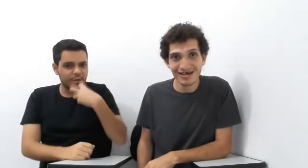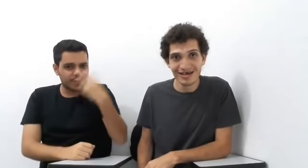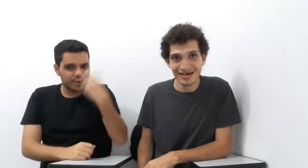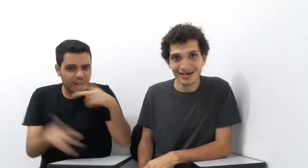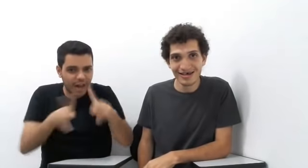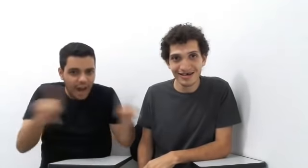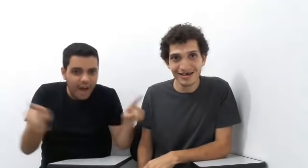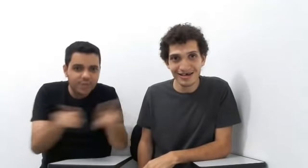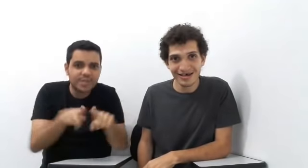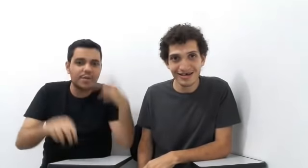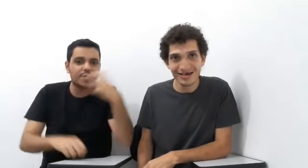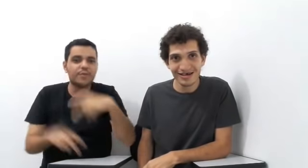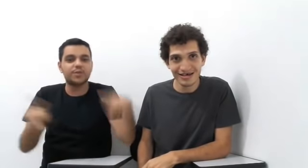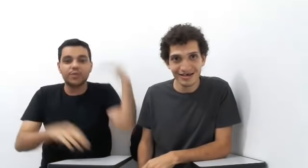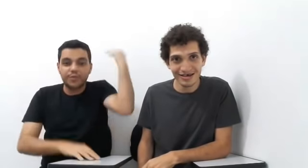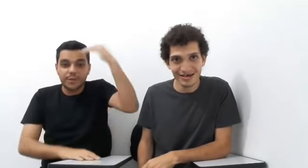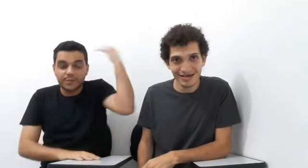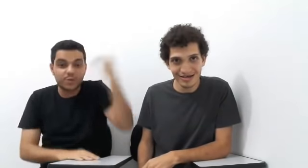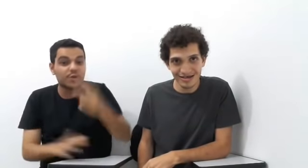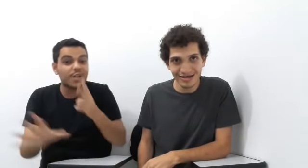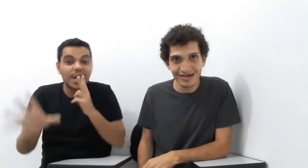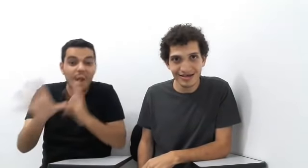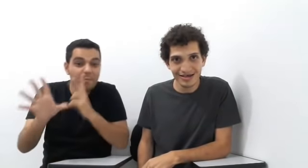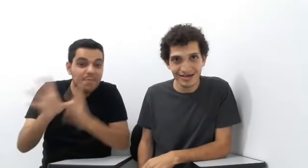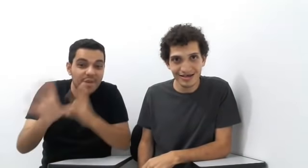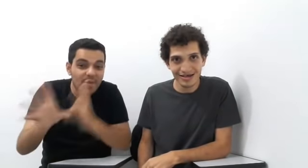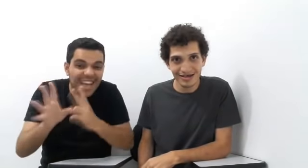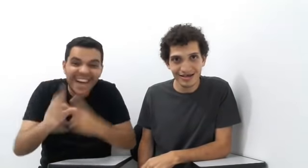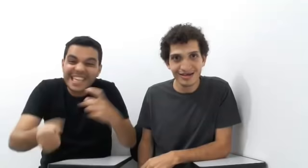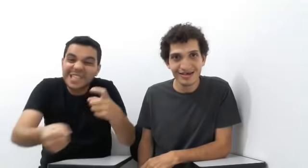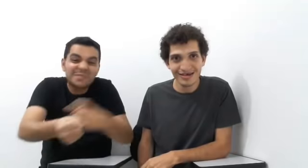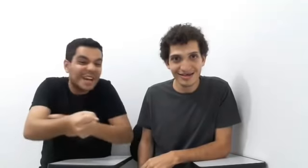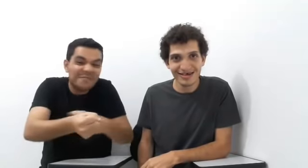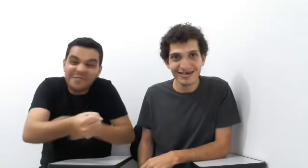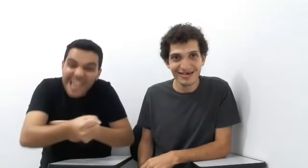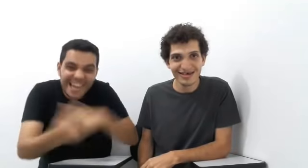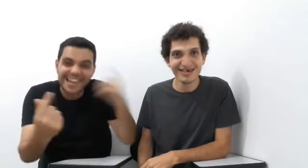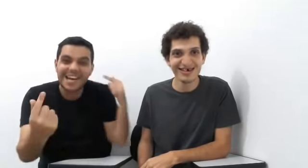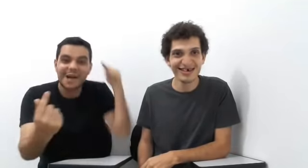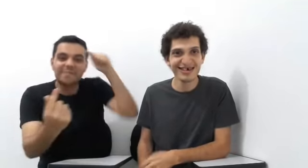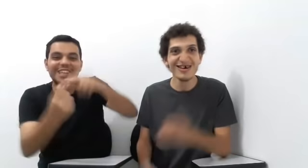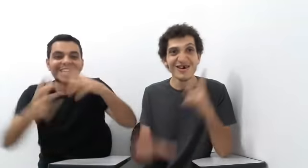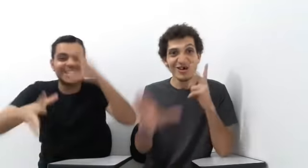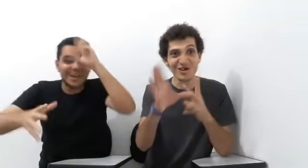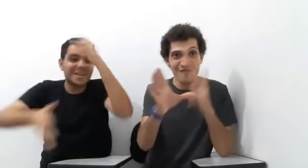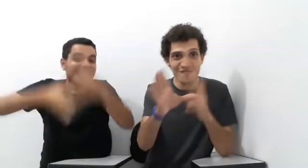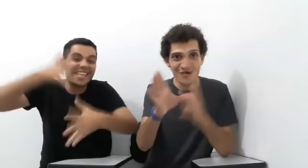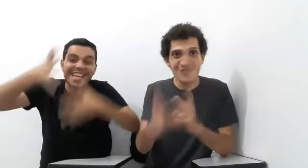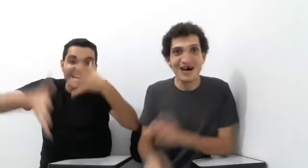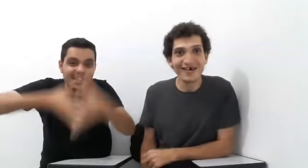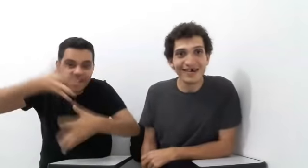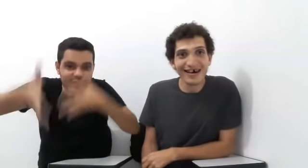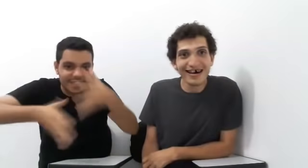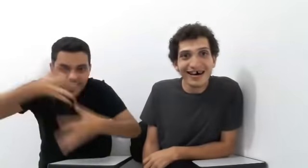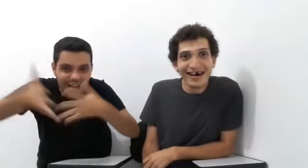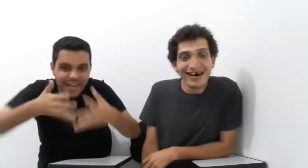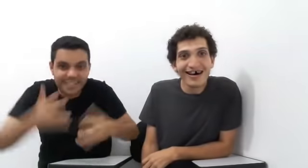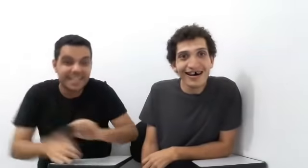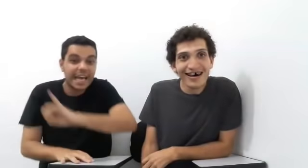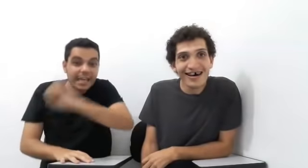professor Carlos e também o professor Felipe funciona. Bimodalismo na veia, para a gente aprender língua de sinais. Se